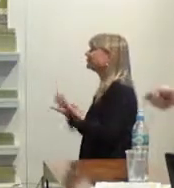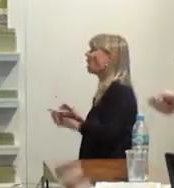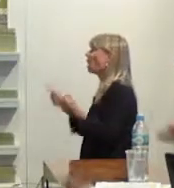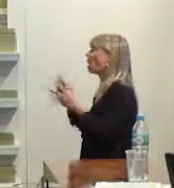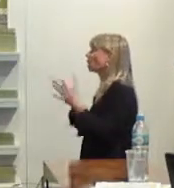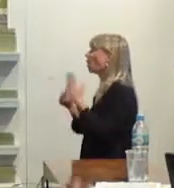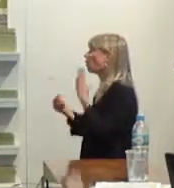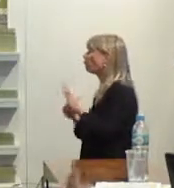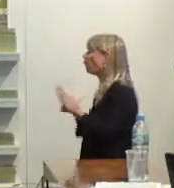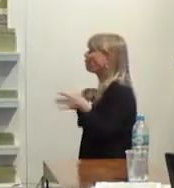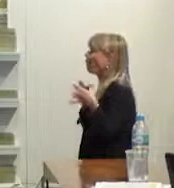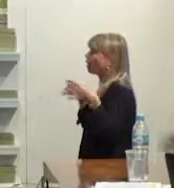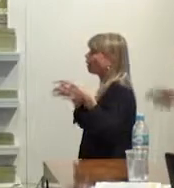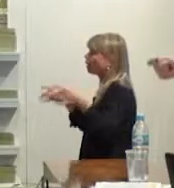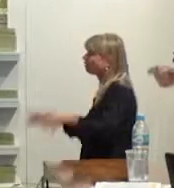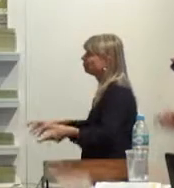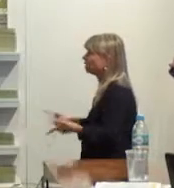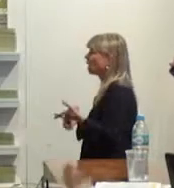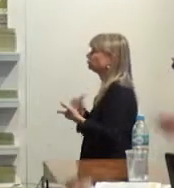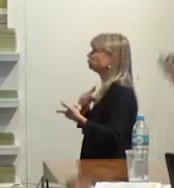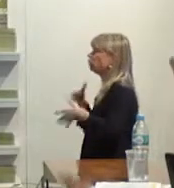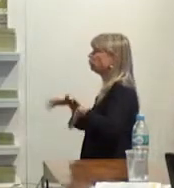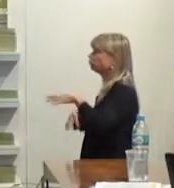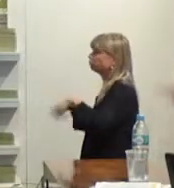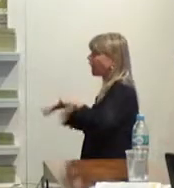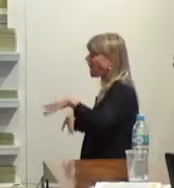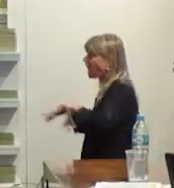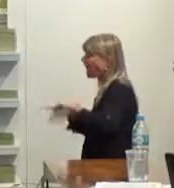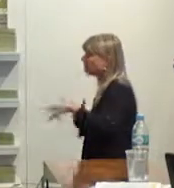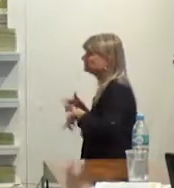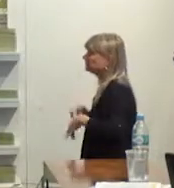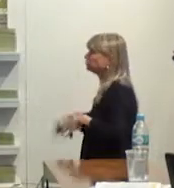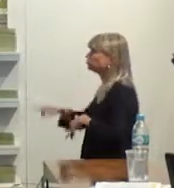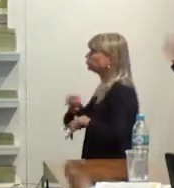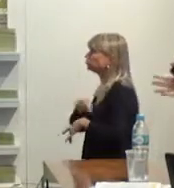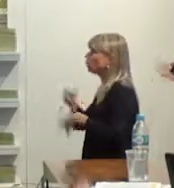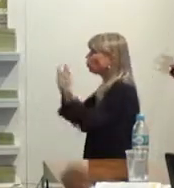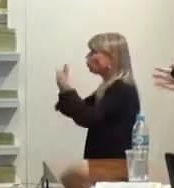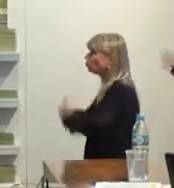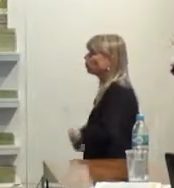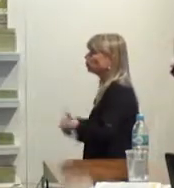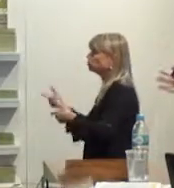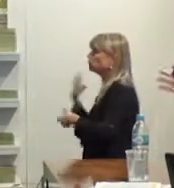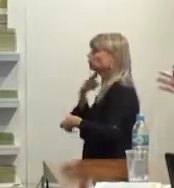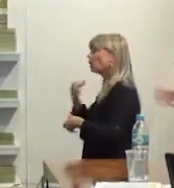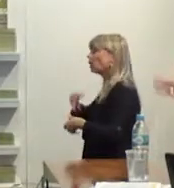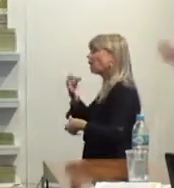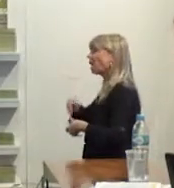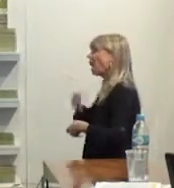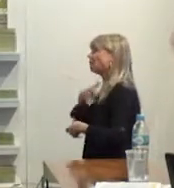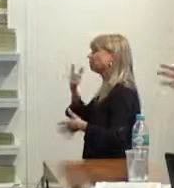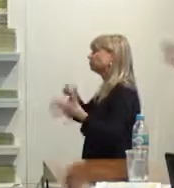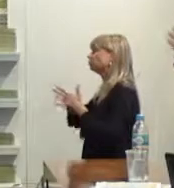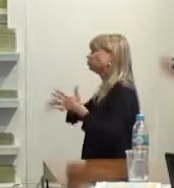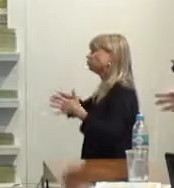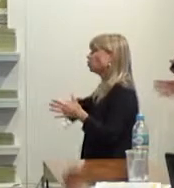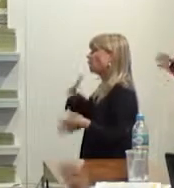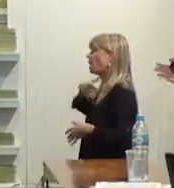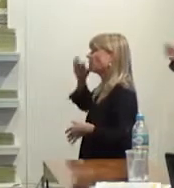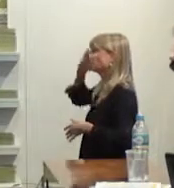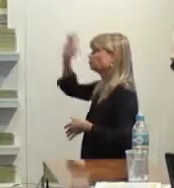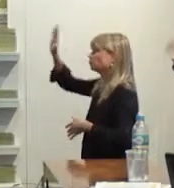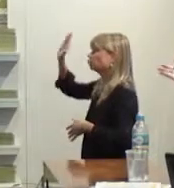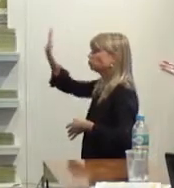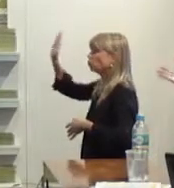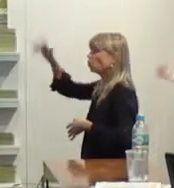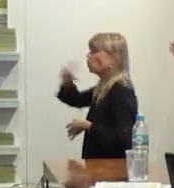tránsito, contaminación. O sea, todo un proyecto real para pensar una ciudad a futuro tiene que pensar en